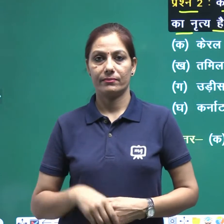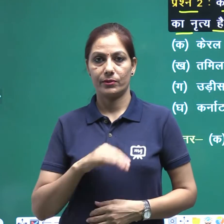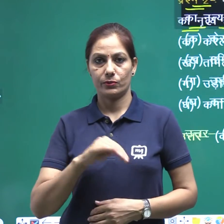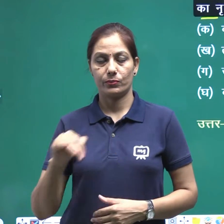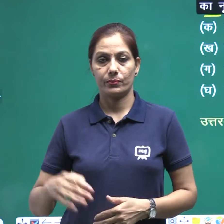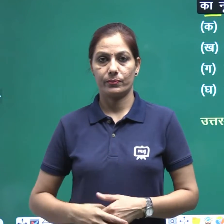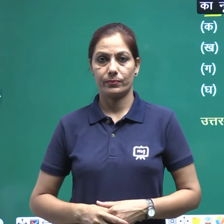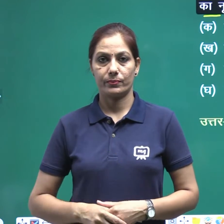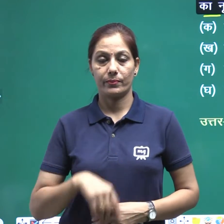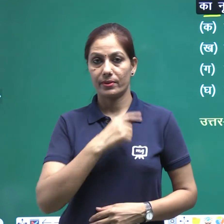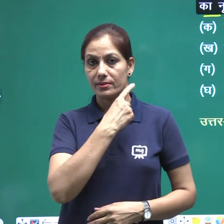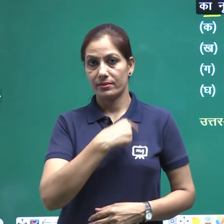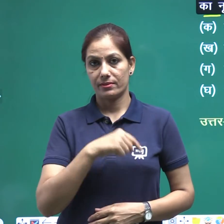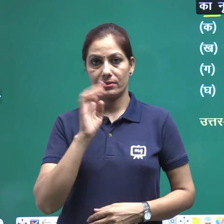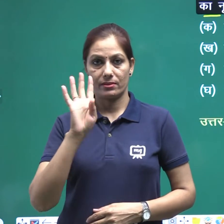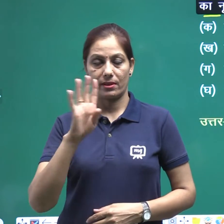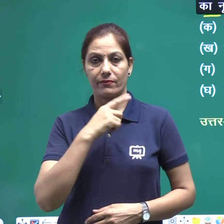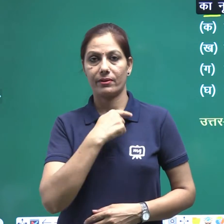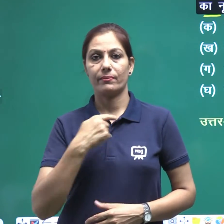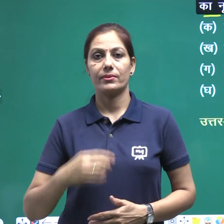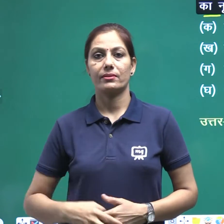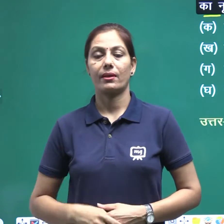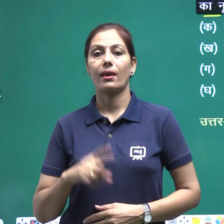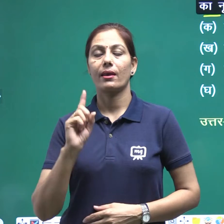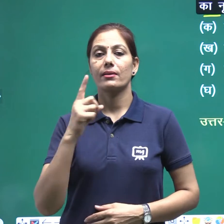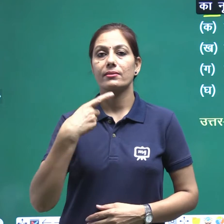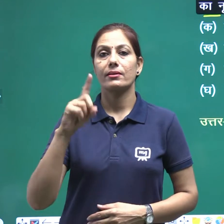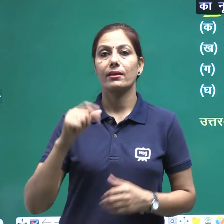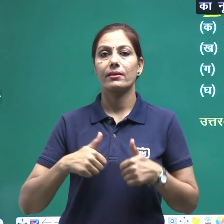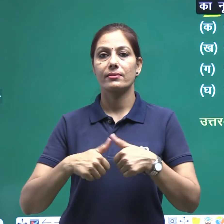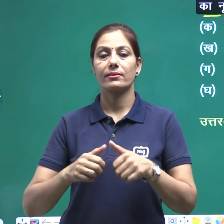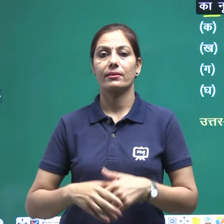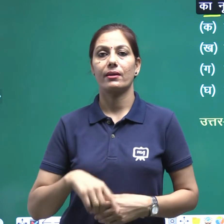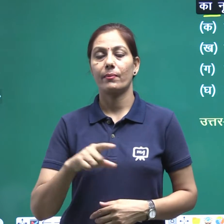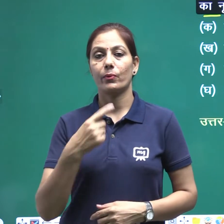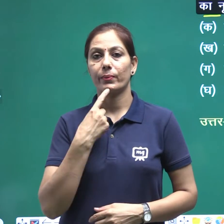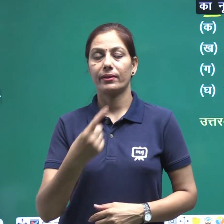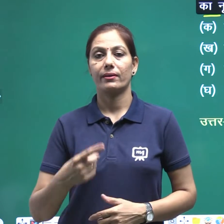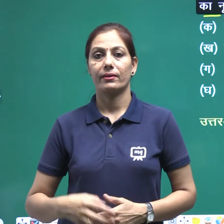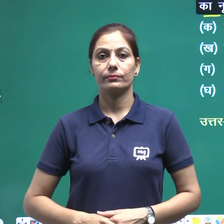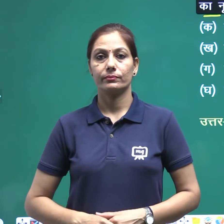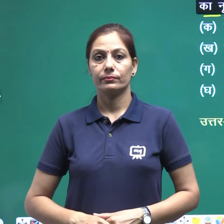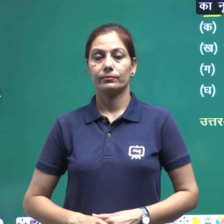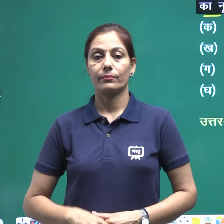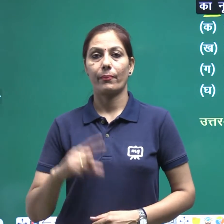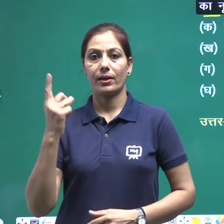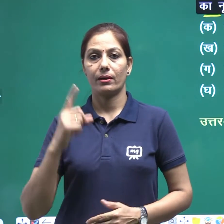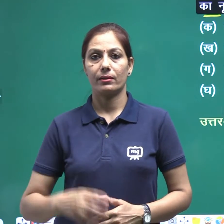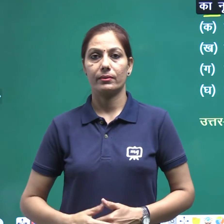बच्चों, इन 4 विकल्प में से एक सही विकल्प आपको बताना है।